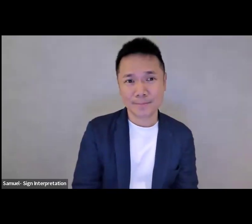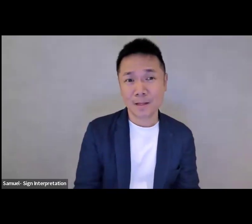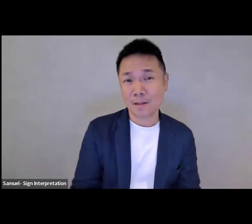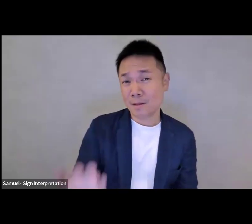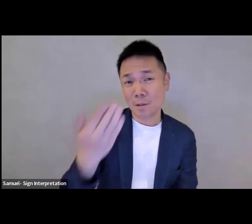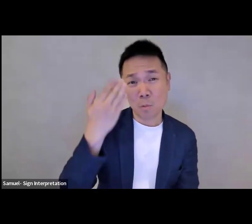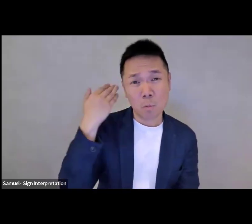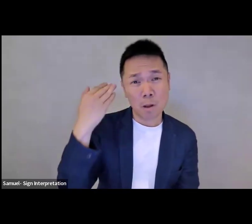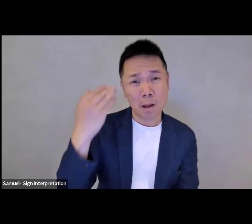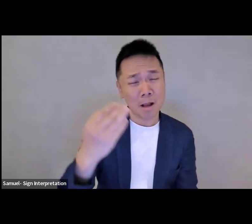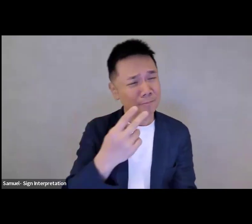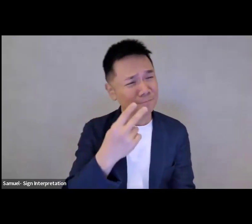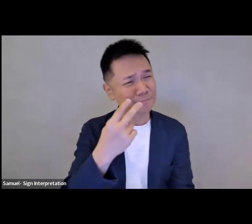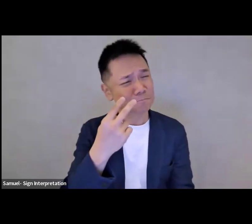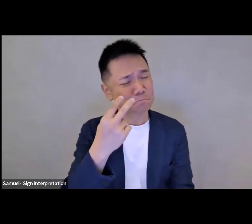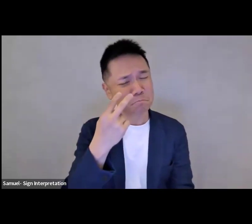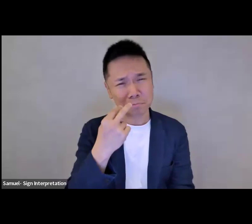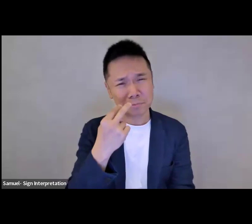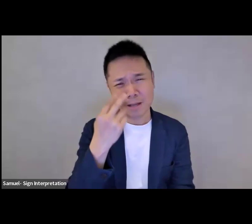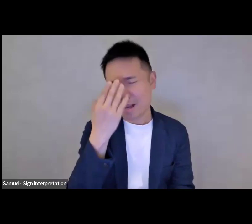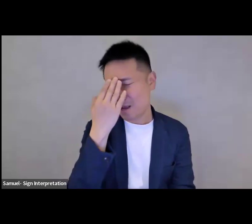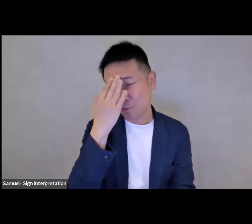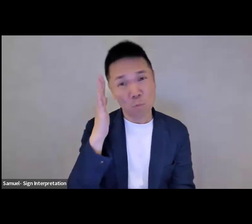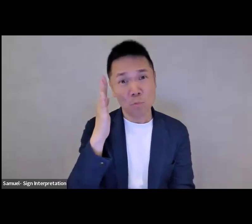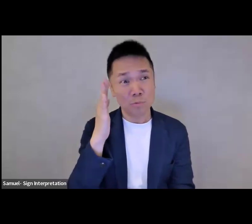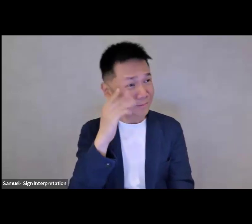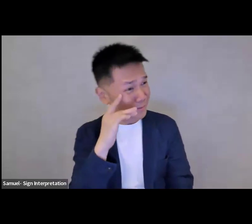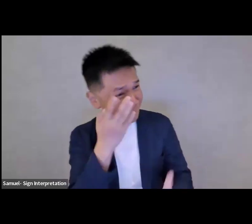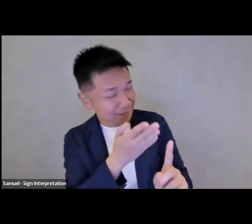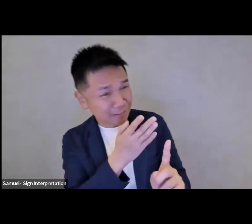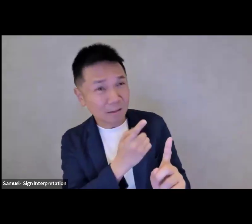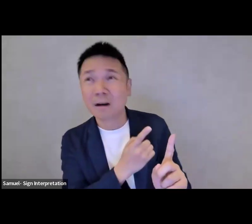这也成为今天成就了我们的 TCI。因